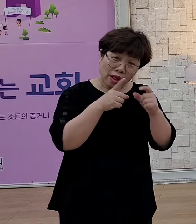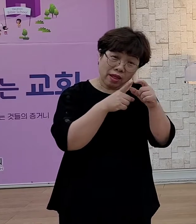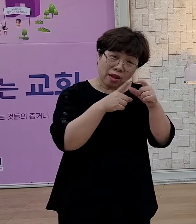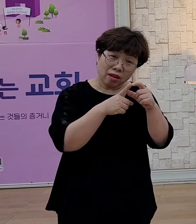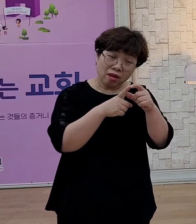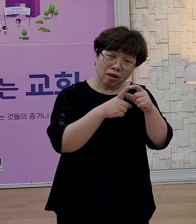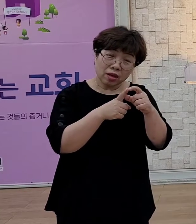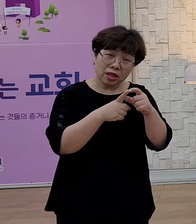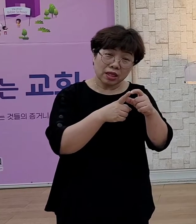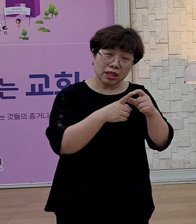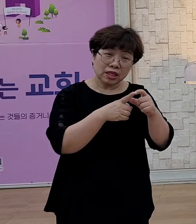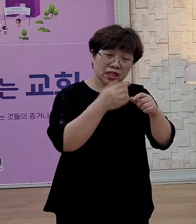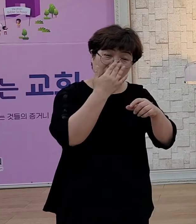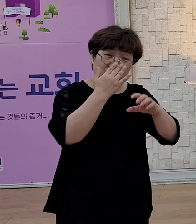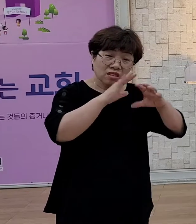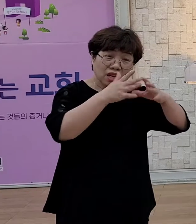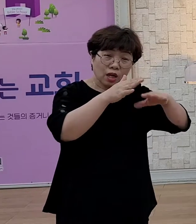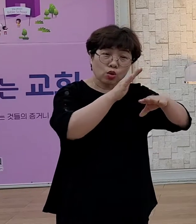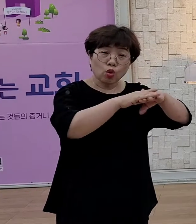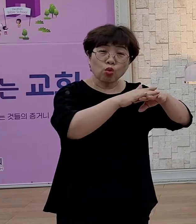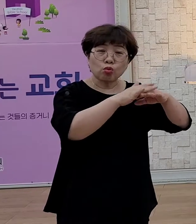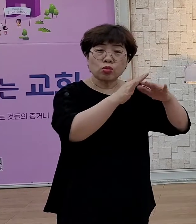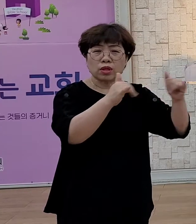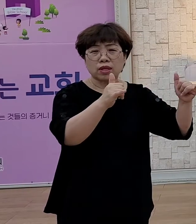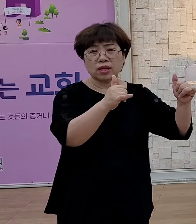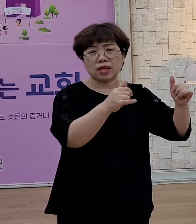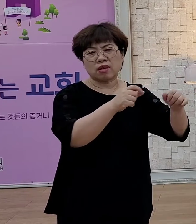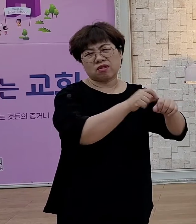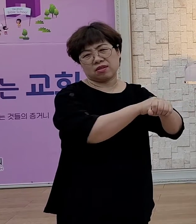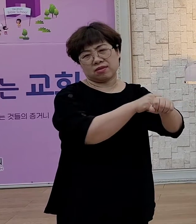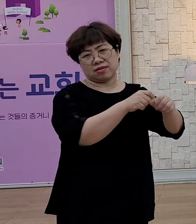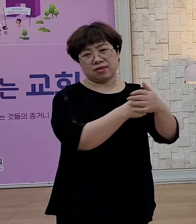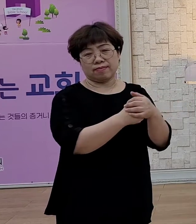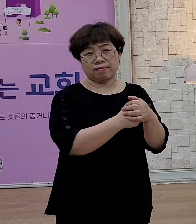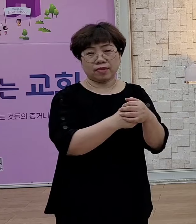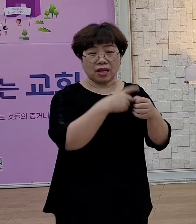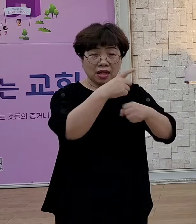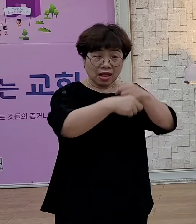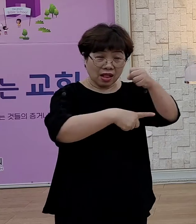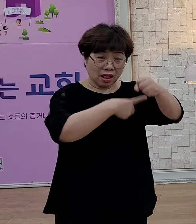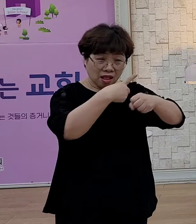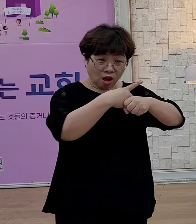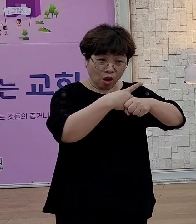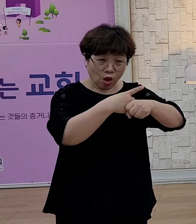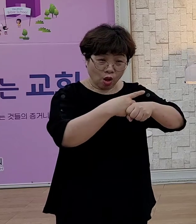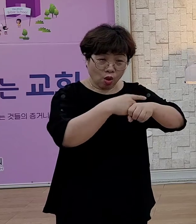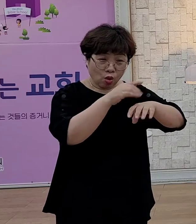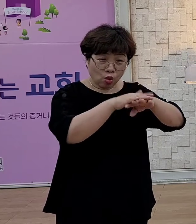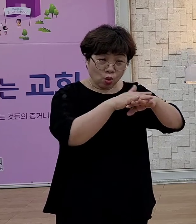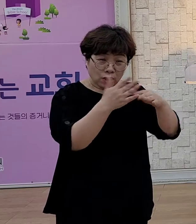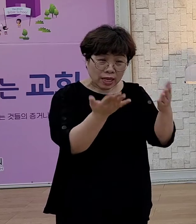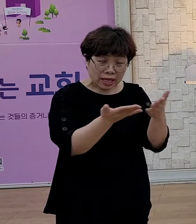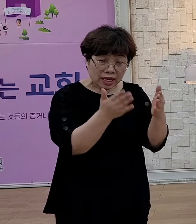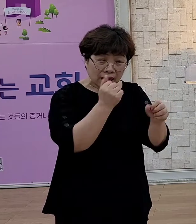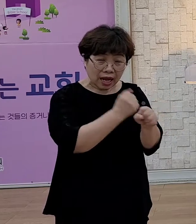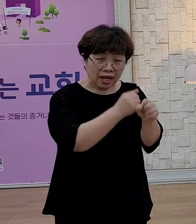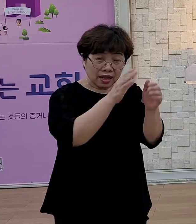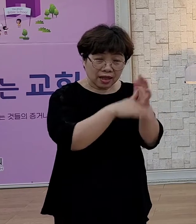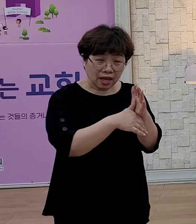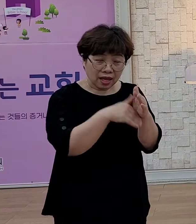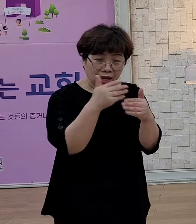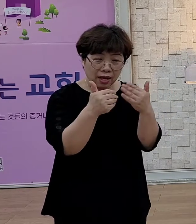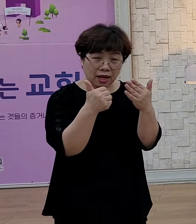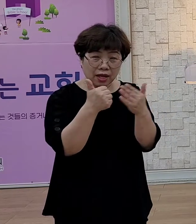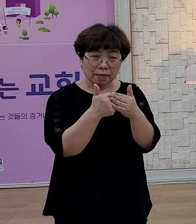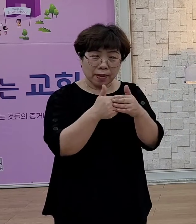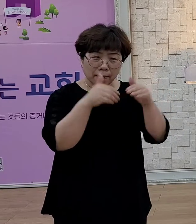이스라엘 농부들의 특징입니다. 무슨 말이냐면 이 1년의 농사를 짓는 동안에 하나님께서 이른 비든